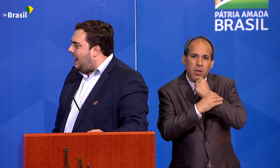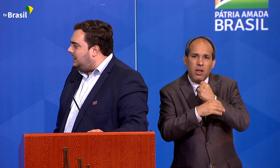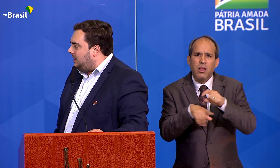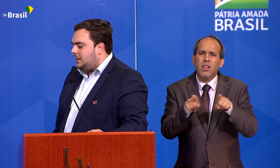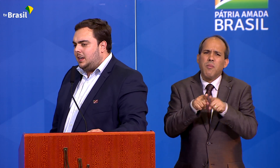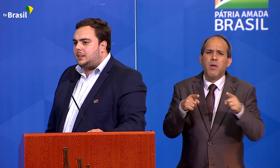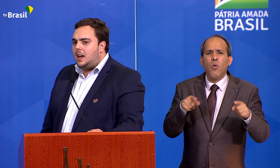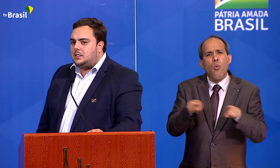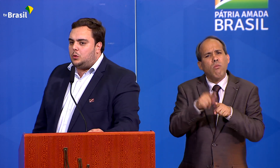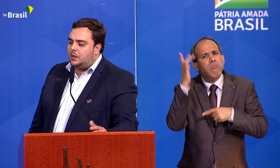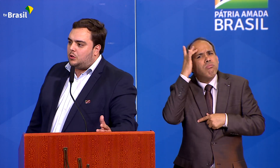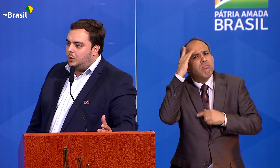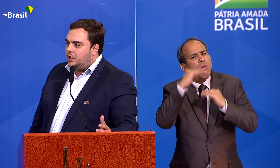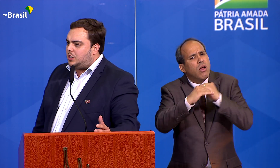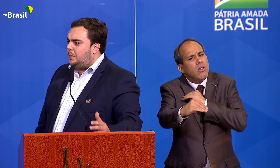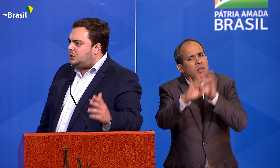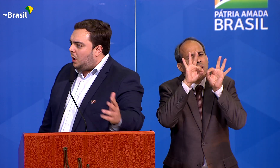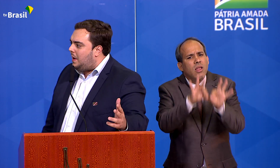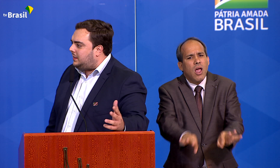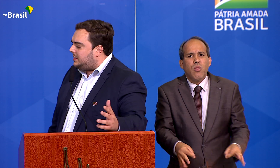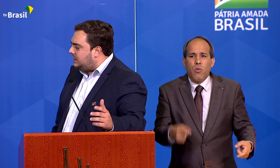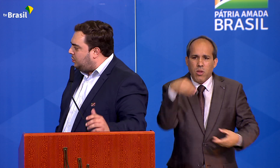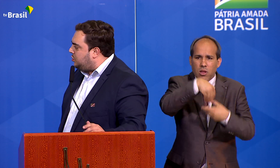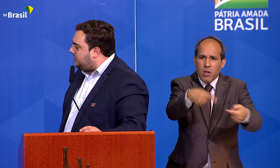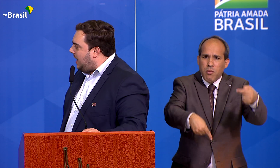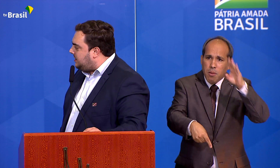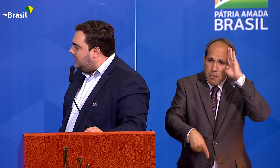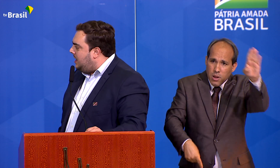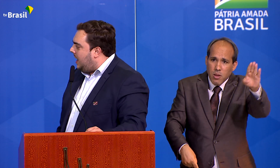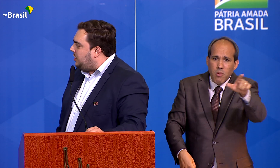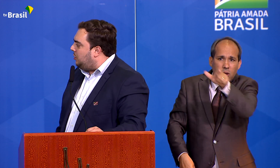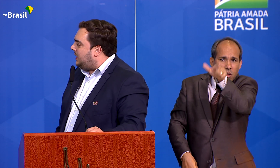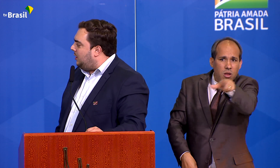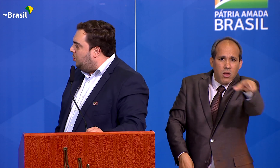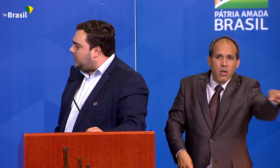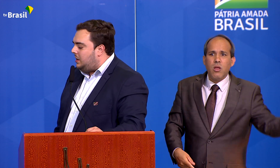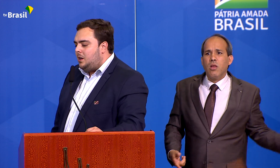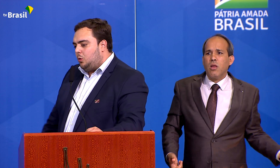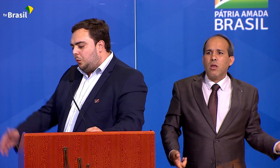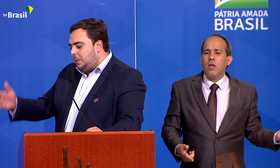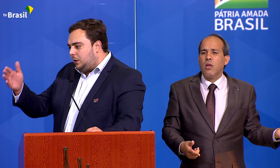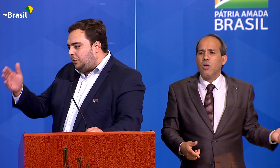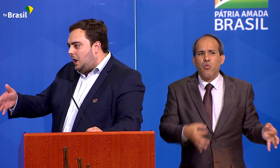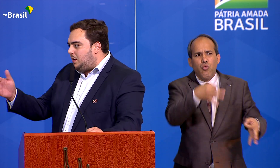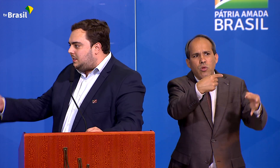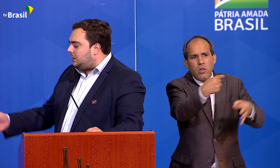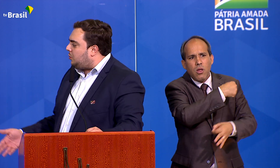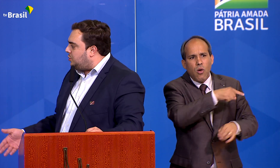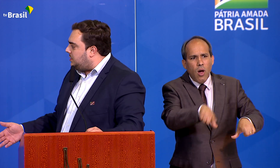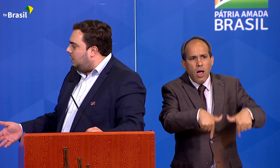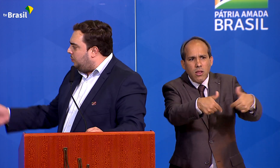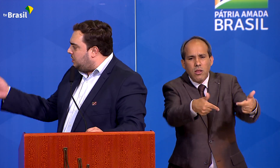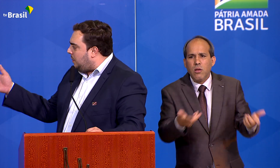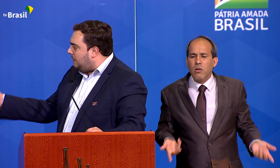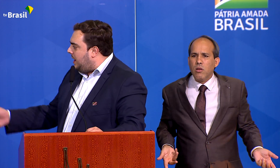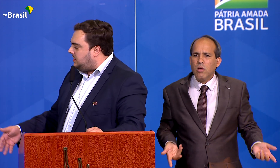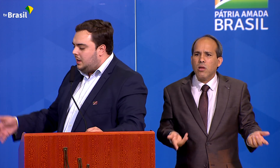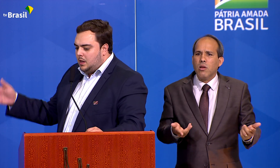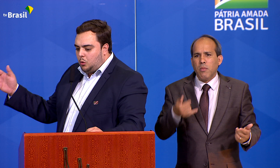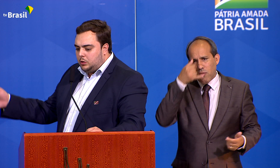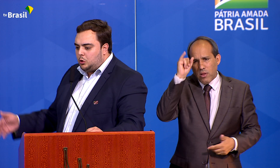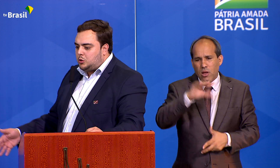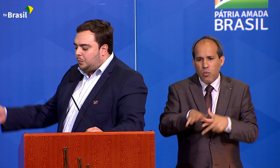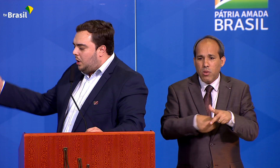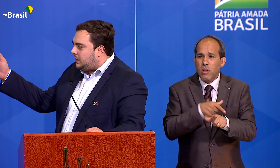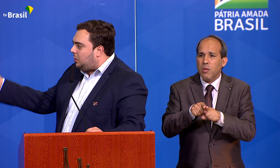EA razoabilidade que traz a segurança e principalmente nas decisões judiciais a gente não terá nunca um comprimento fio alisado da Constituição por